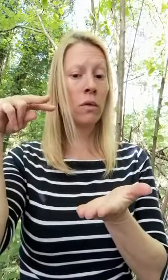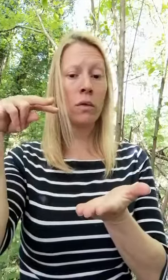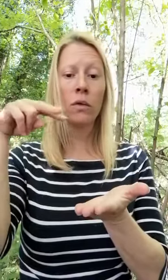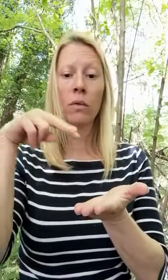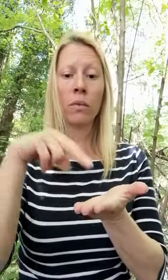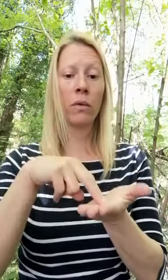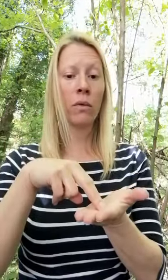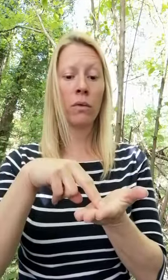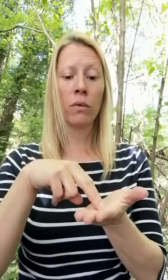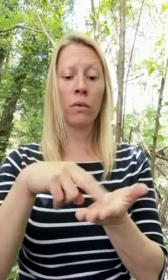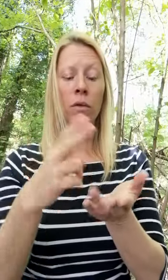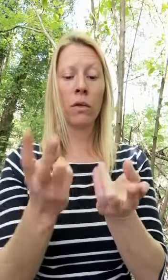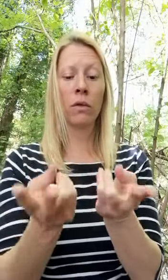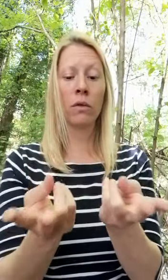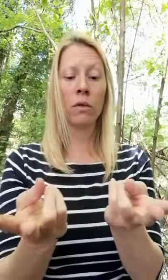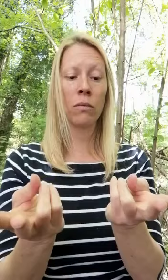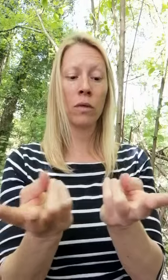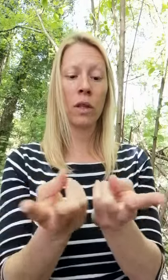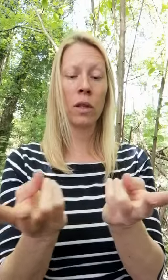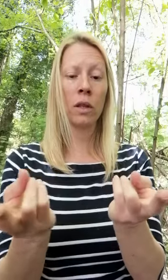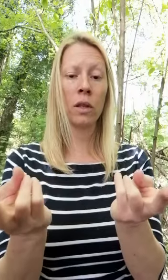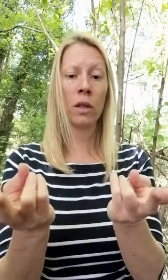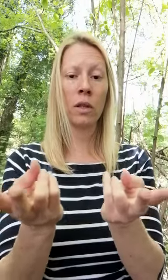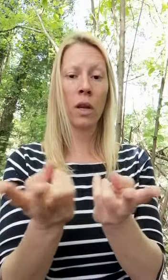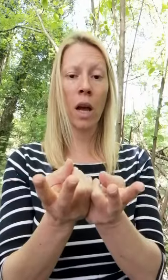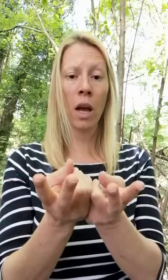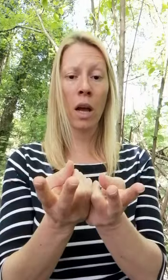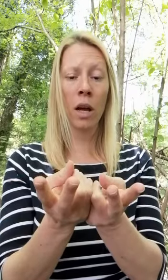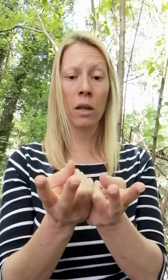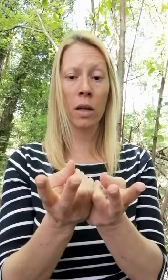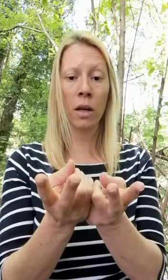saute plus dans son petit jardin.